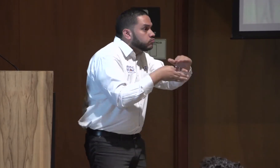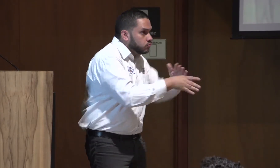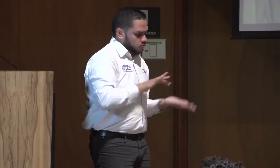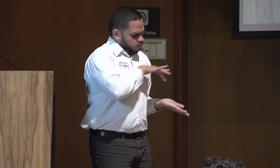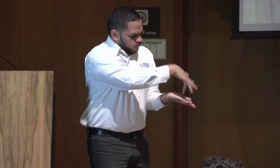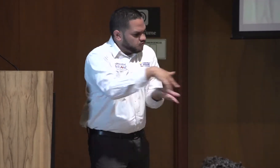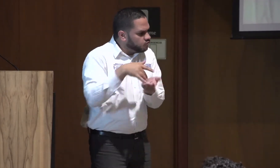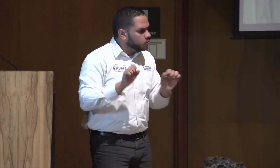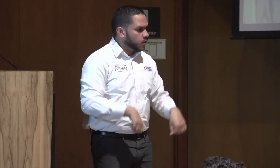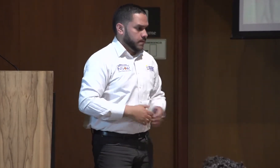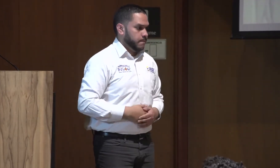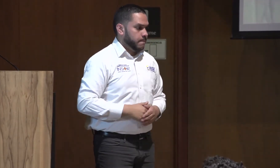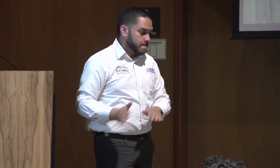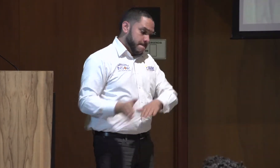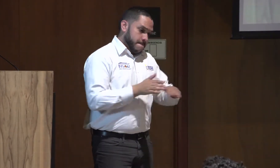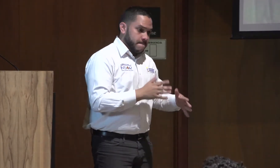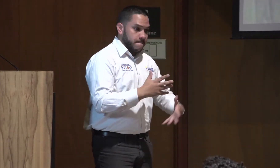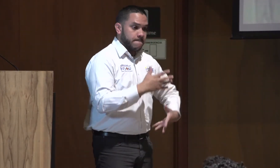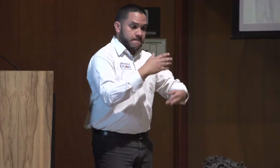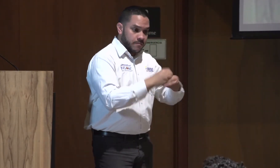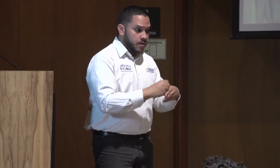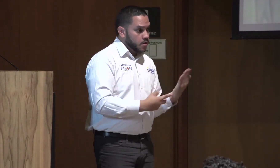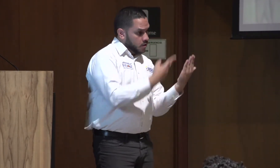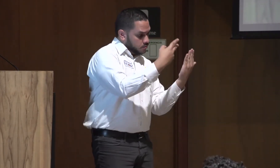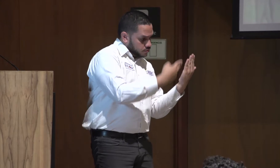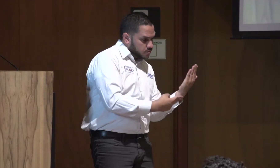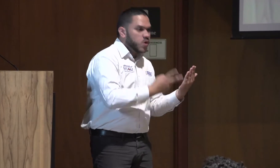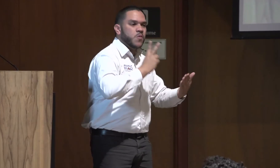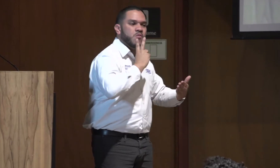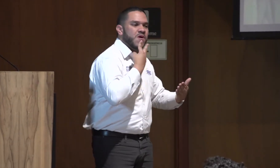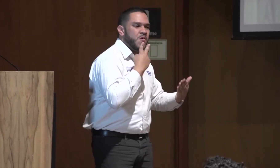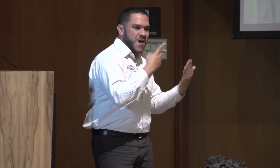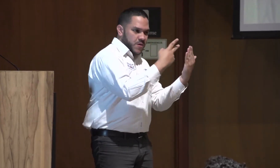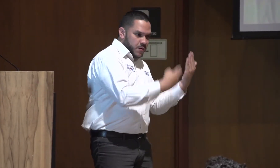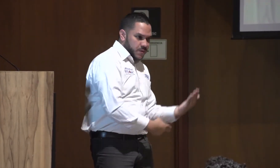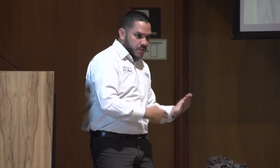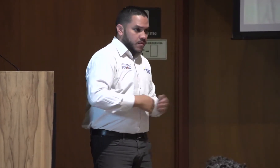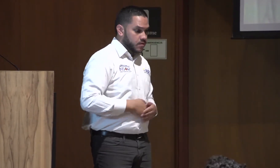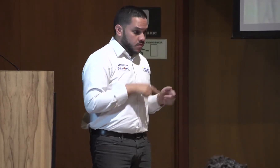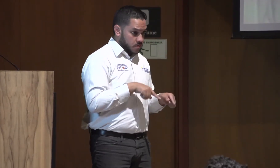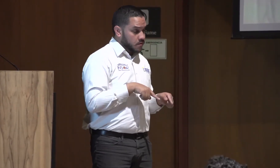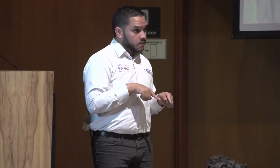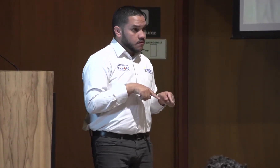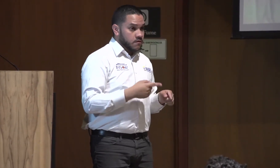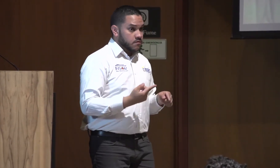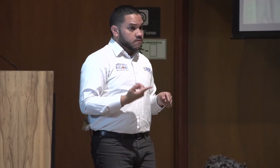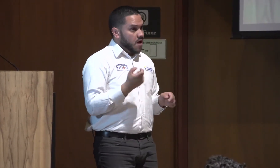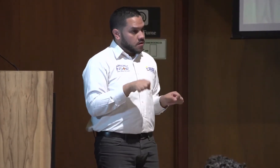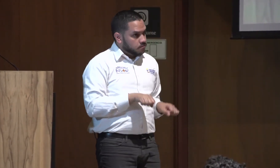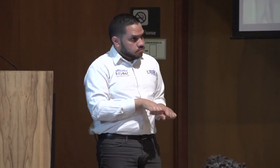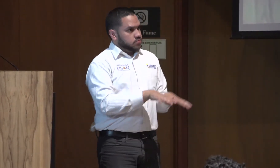otra cosa. Este glosario no va a tener los alcances que se quisiera